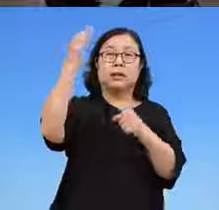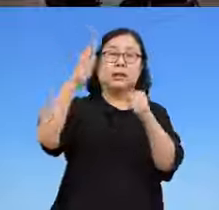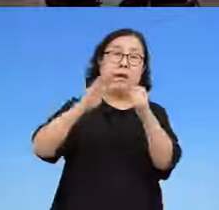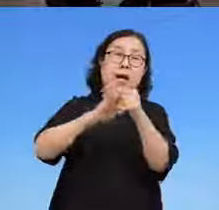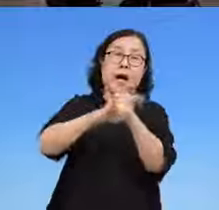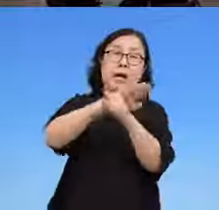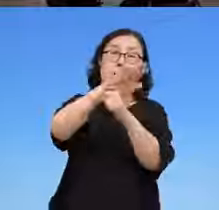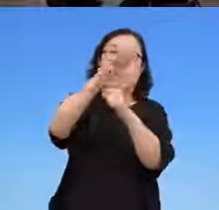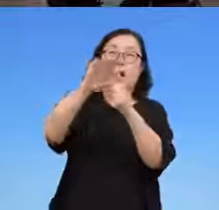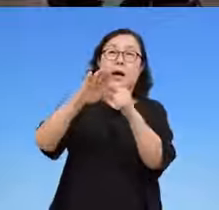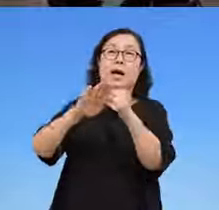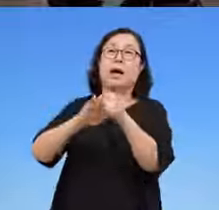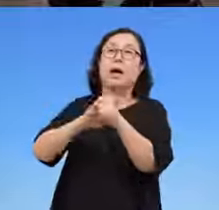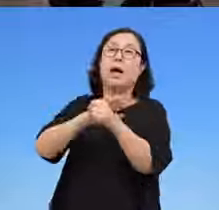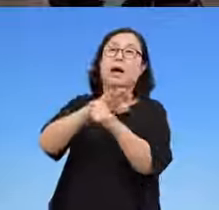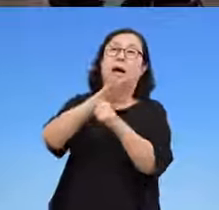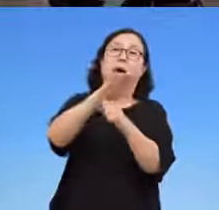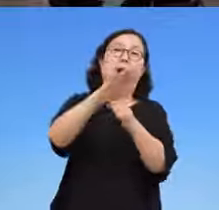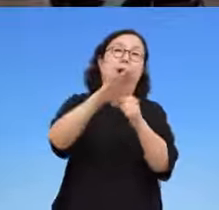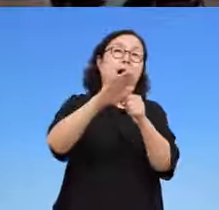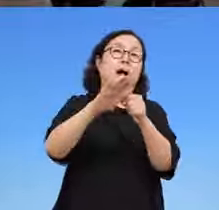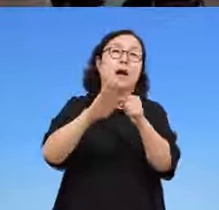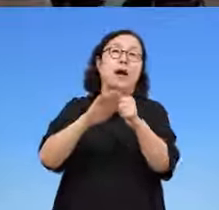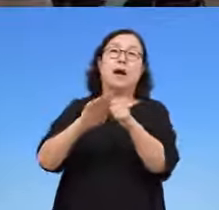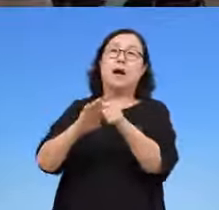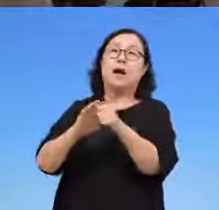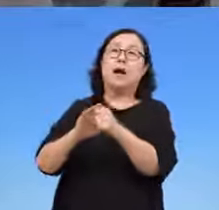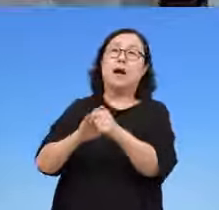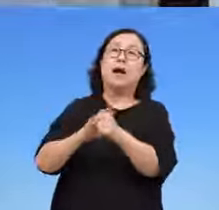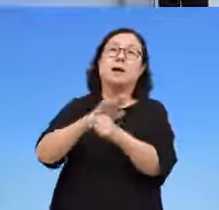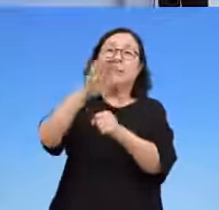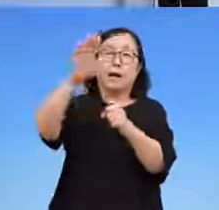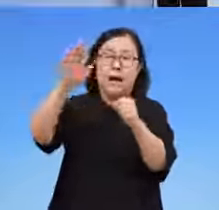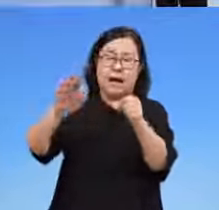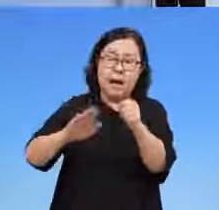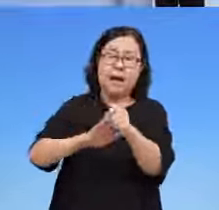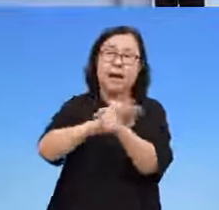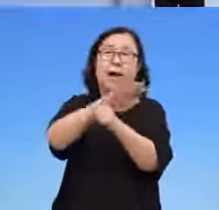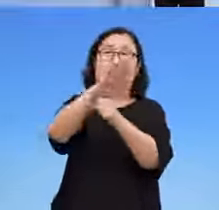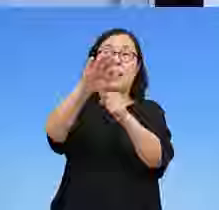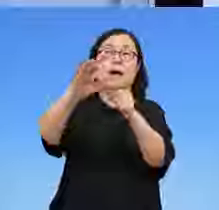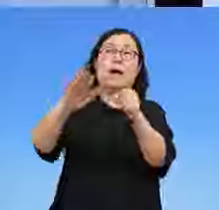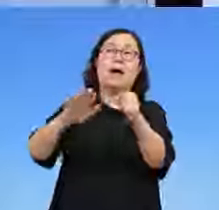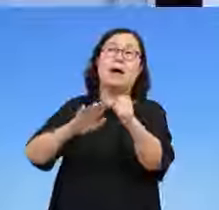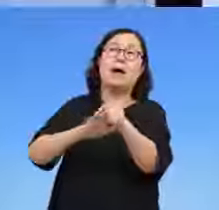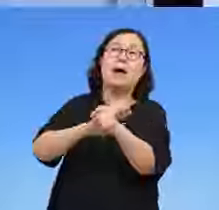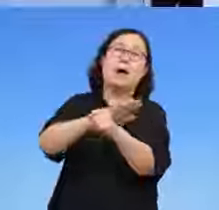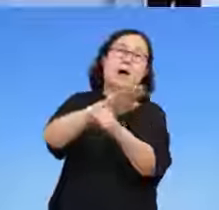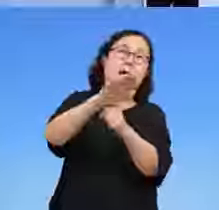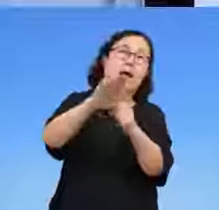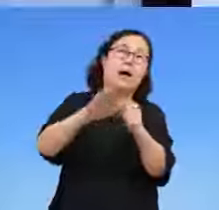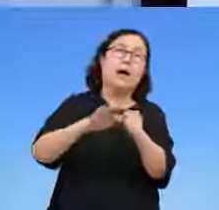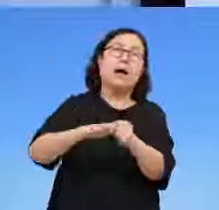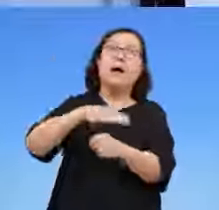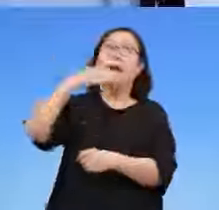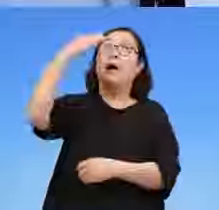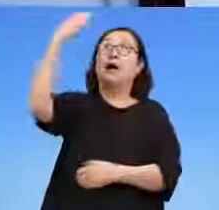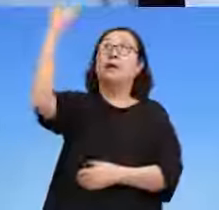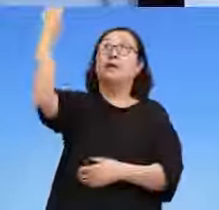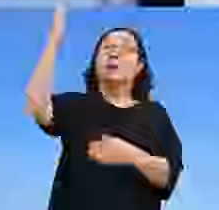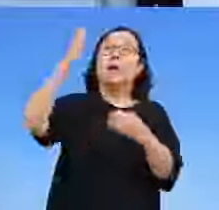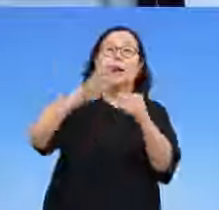성실하신 그 사랑. 여러분, 그 사랑을 선포하십시오. 사랑,